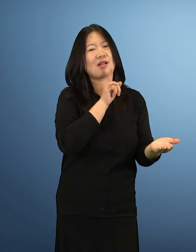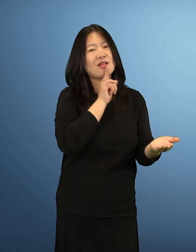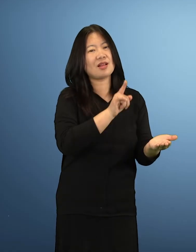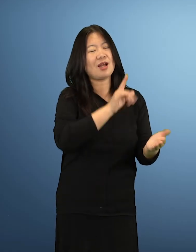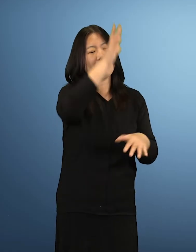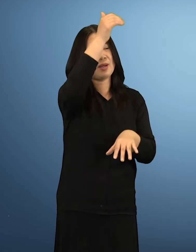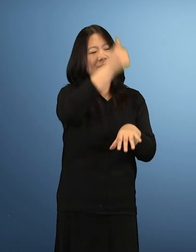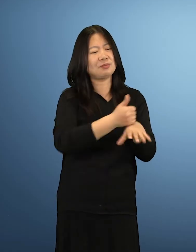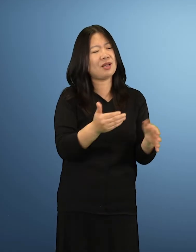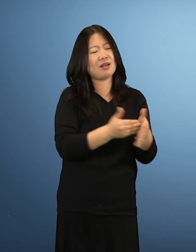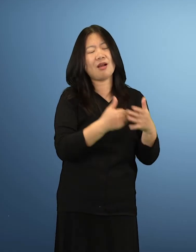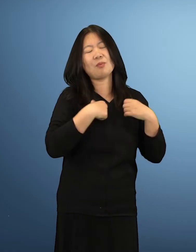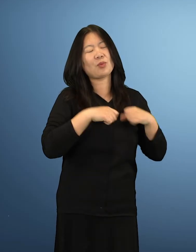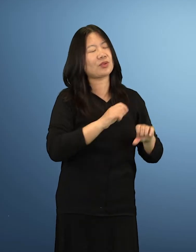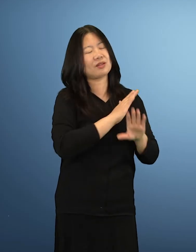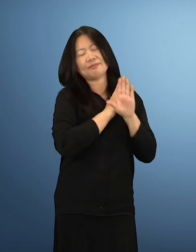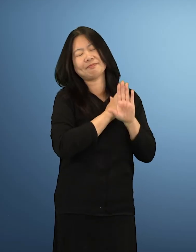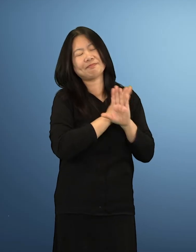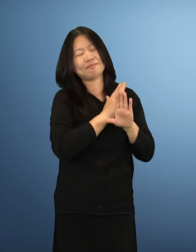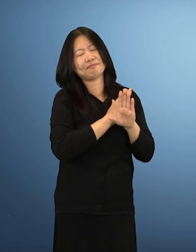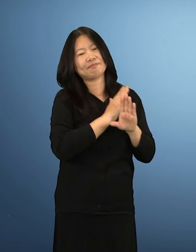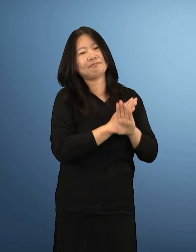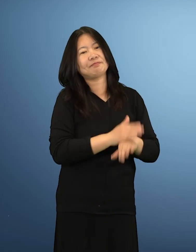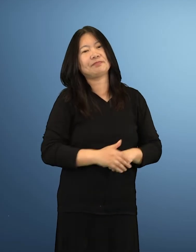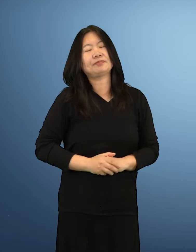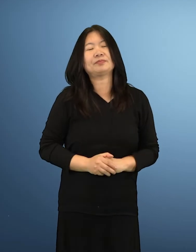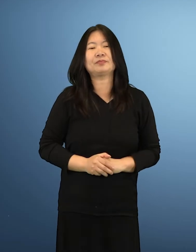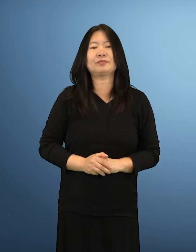이들을 끝까지 포기하지 않겠대요.